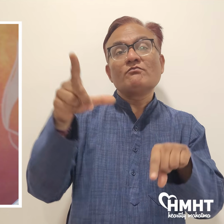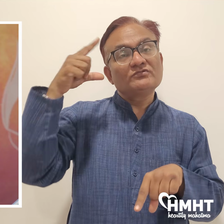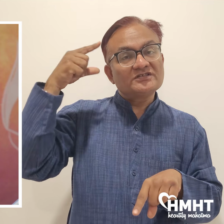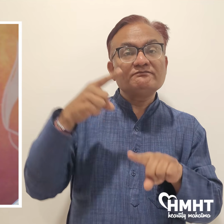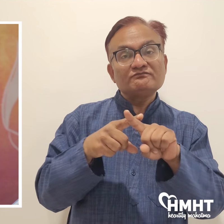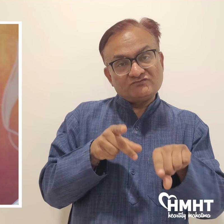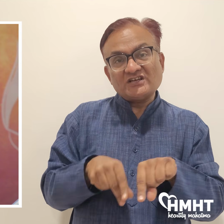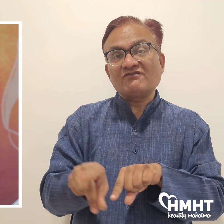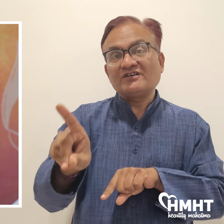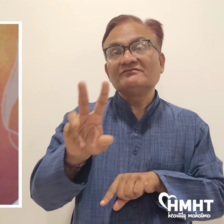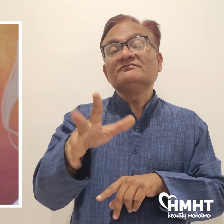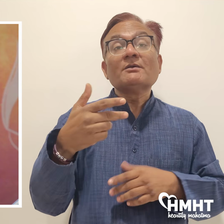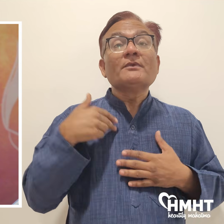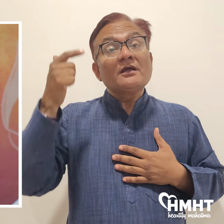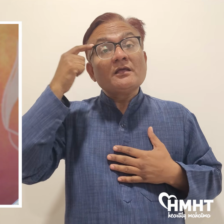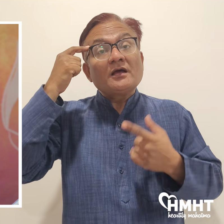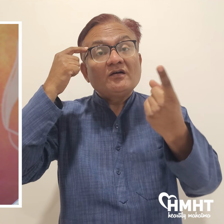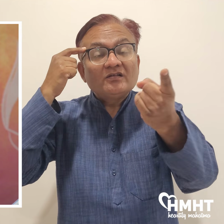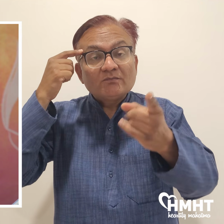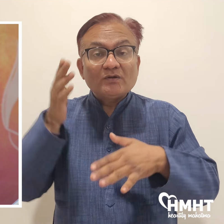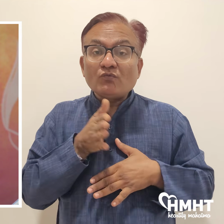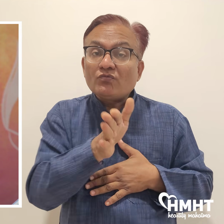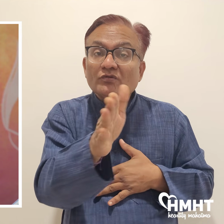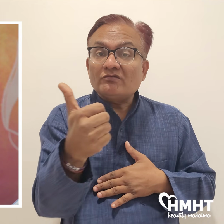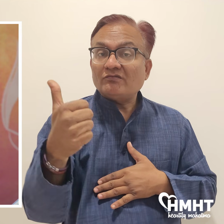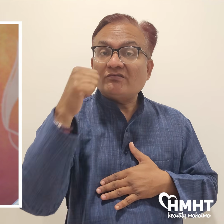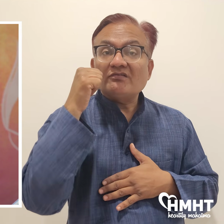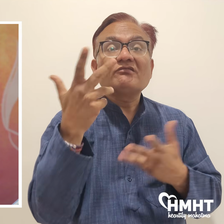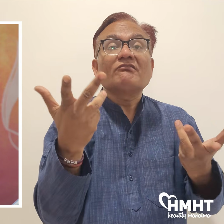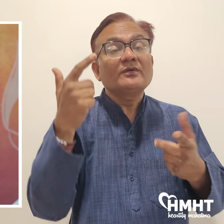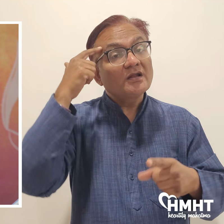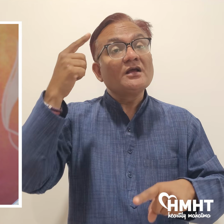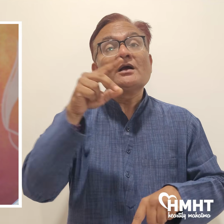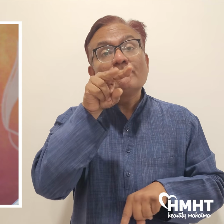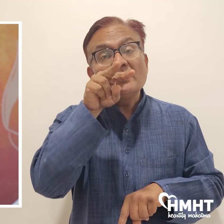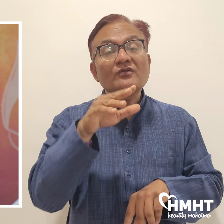ભાઈ આપણે ભાન ના પડવું છે કે હું ચાલુ છે, ઊંધો જાઉં છું કે સીધો જાઉં છું.